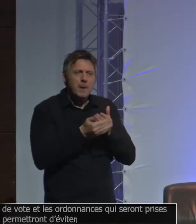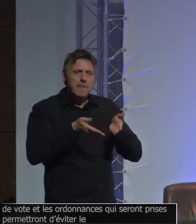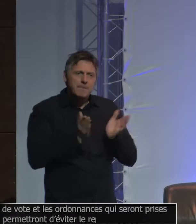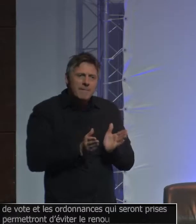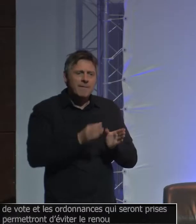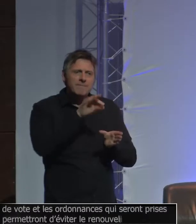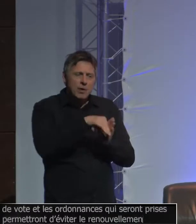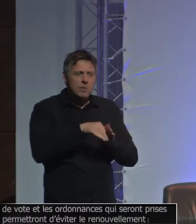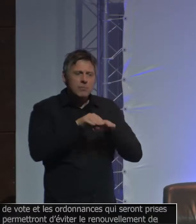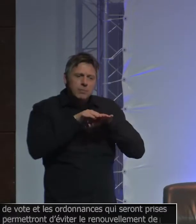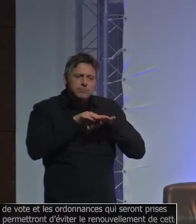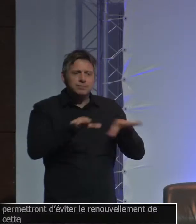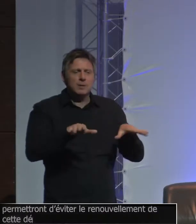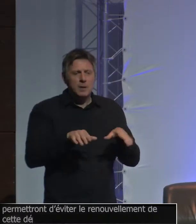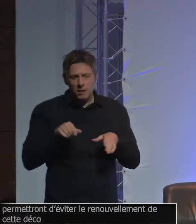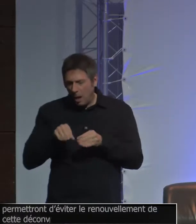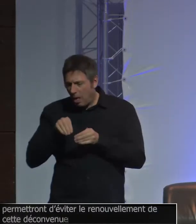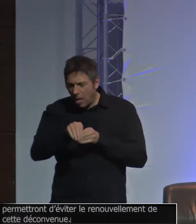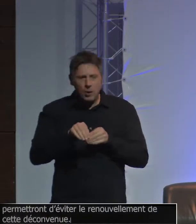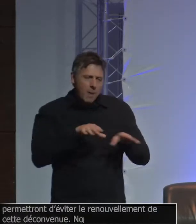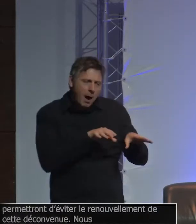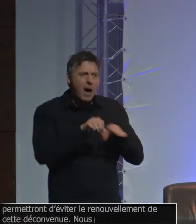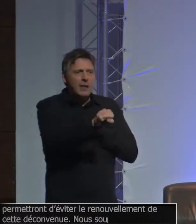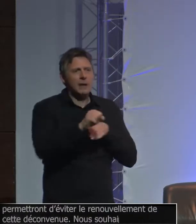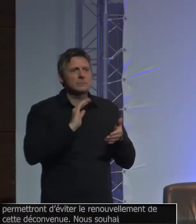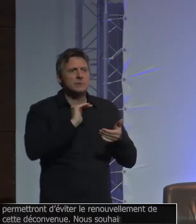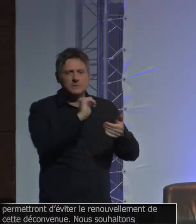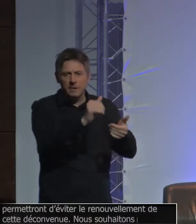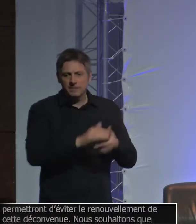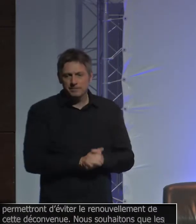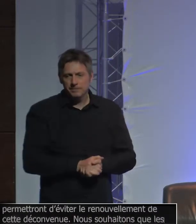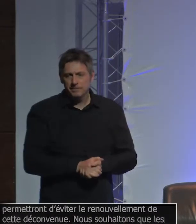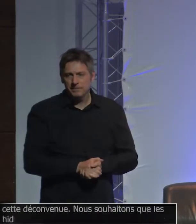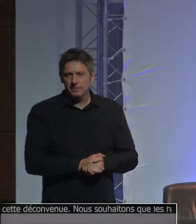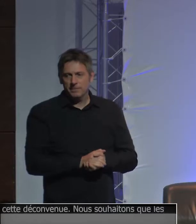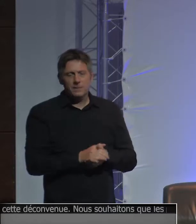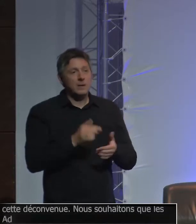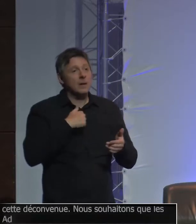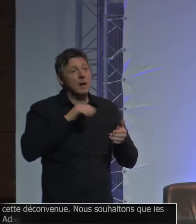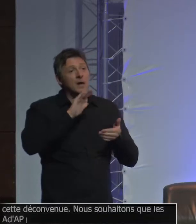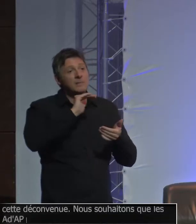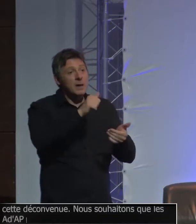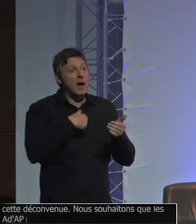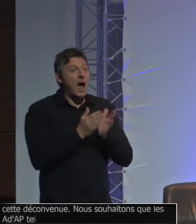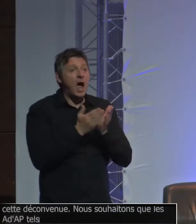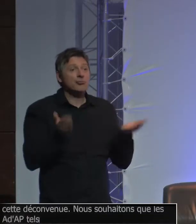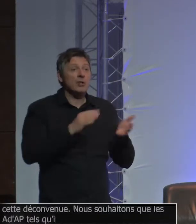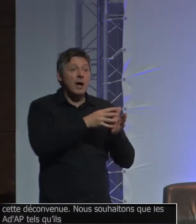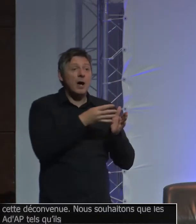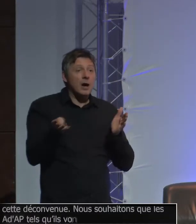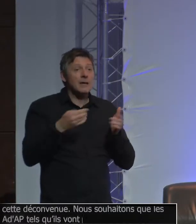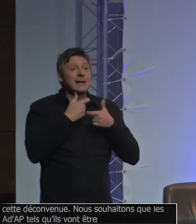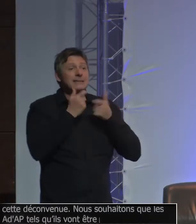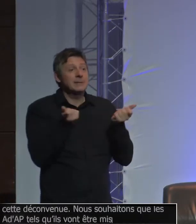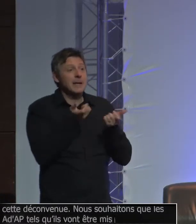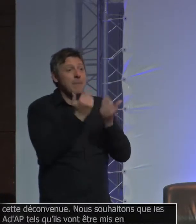le renouvellement de cette déconvenue. Nous souhaitons que les agendas d'accessibilité programmés tels qu'ils vont être